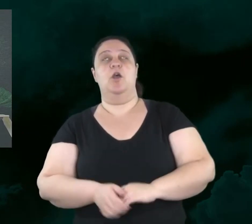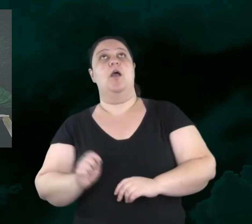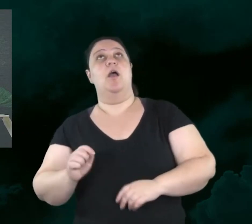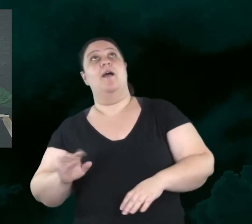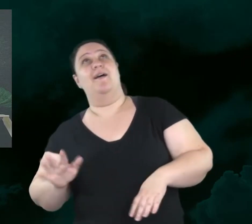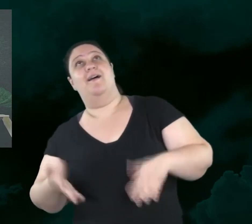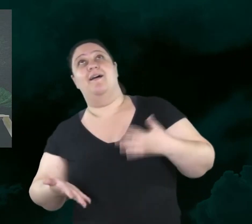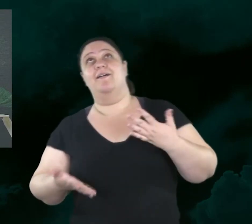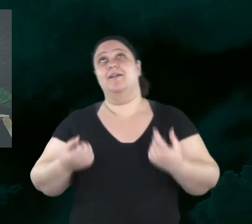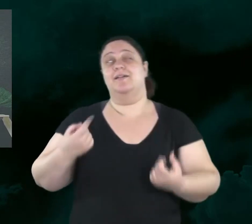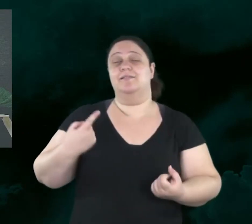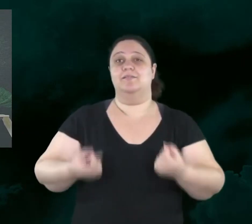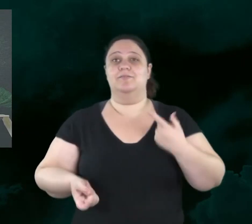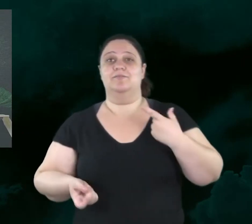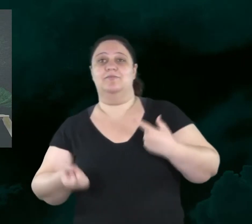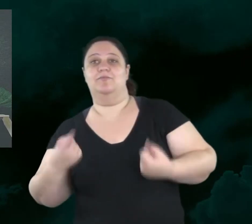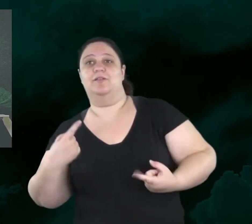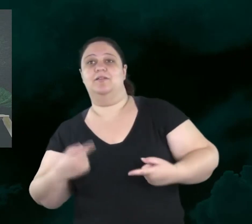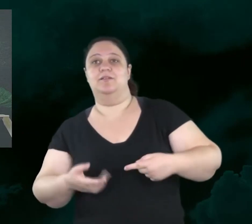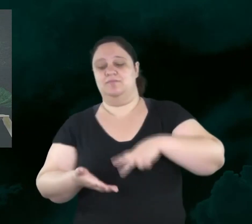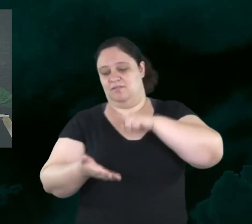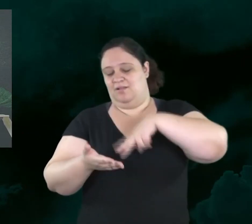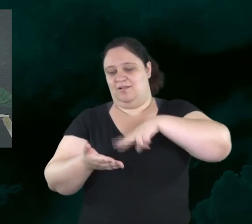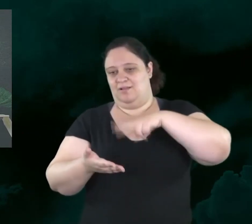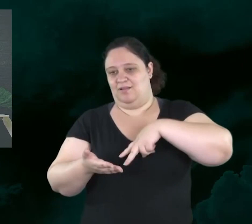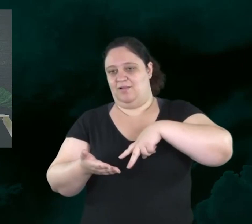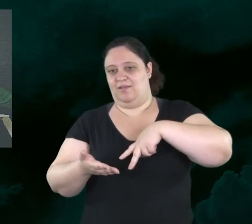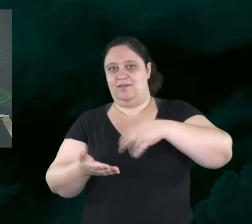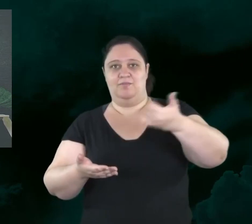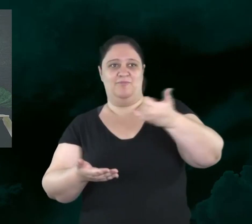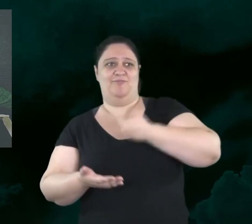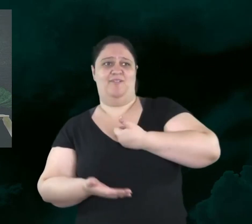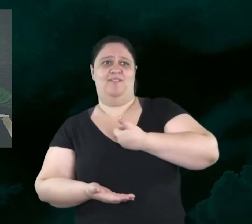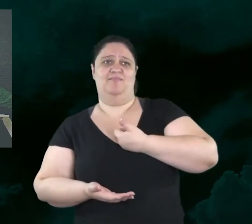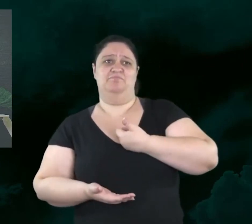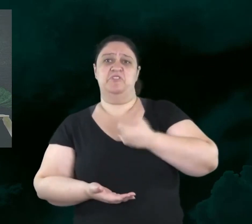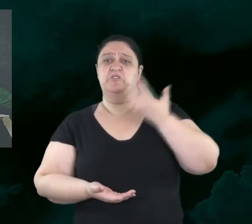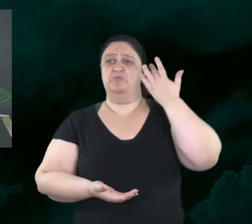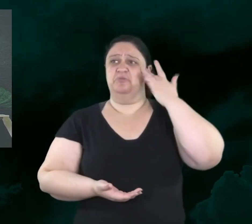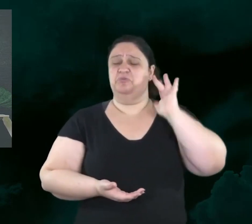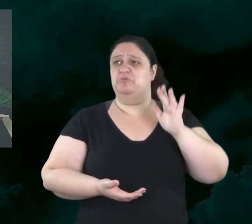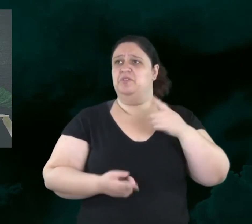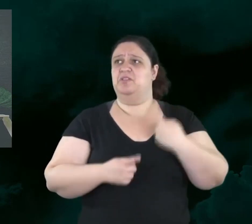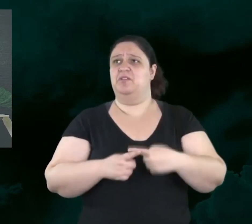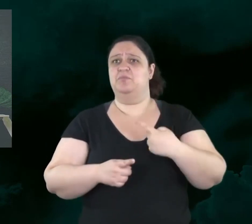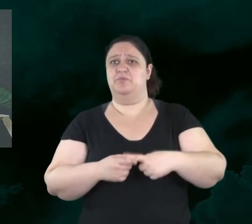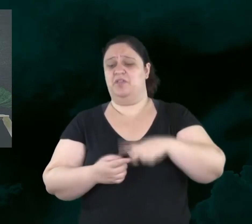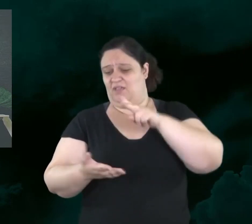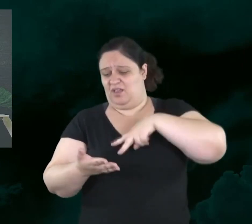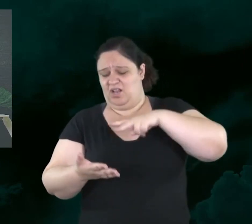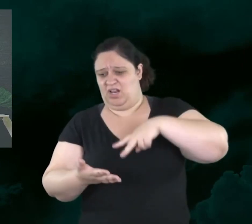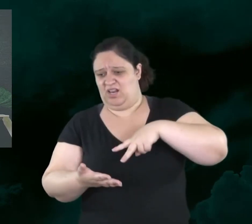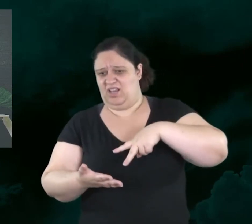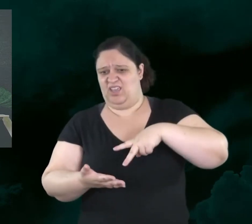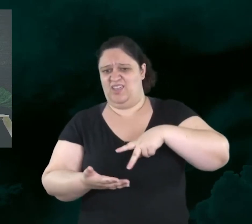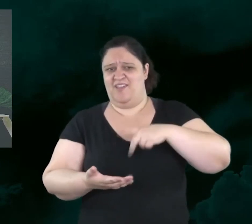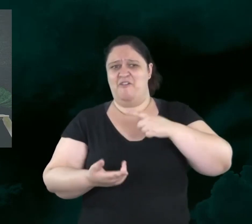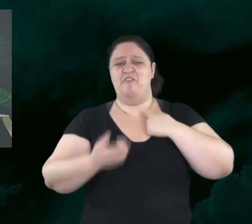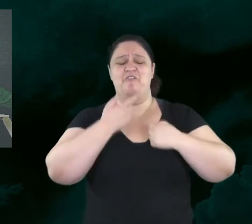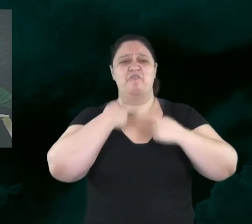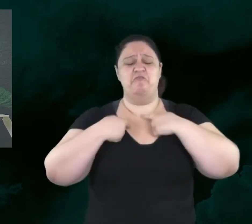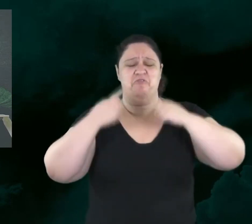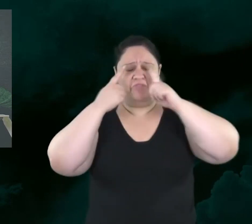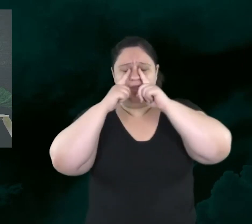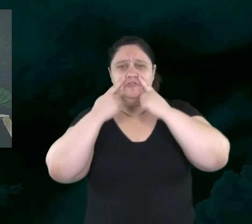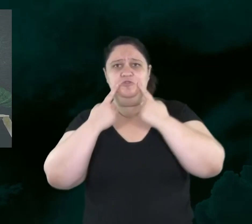ele fala para mim: vovô, eu não sei porque eu tenho vontade de chorar quando eu leio, você fala, tal. É isso,